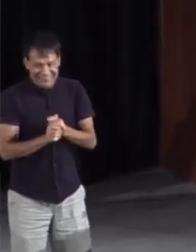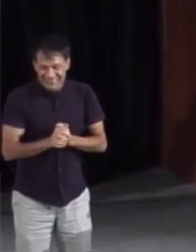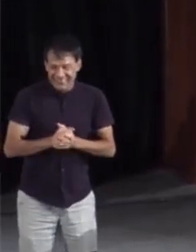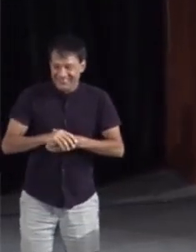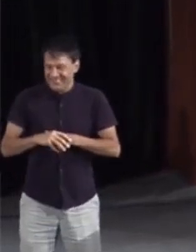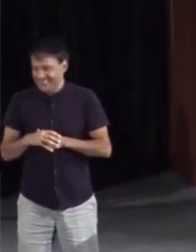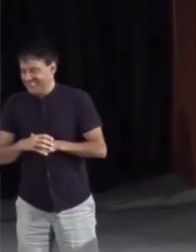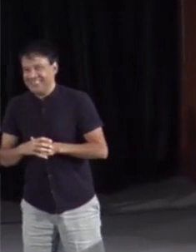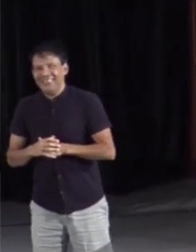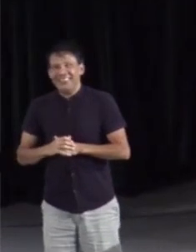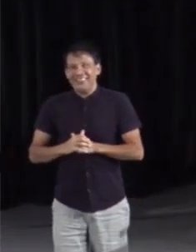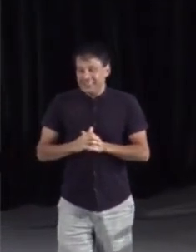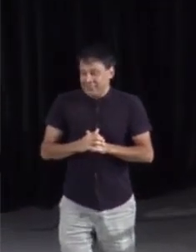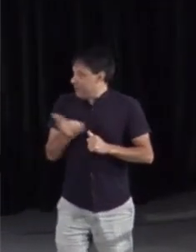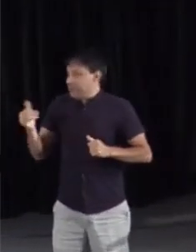Buenos días.